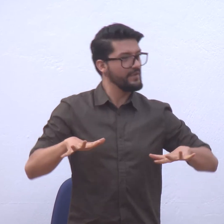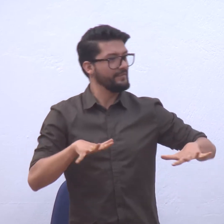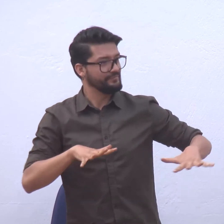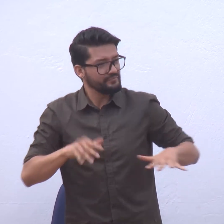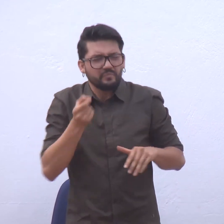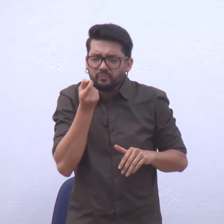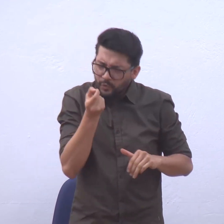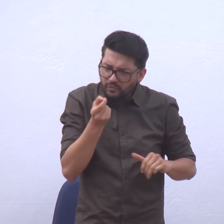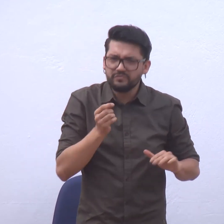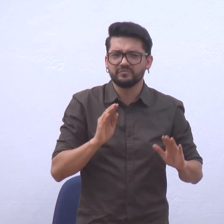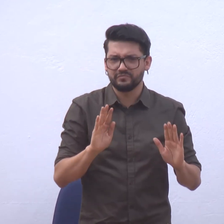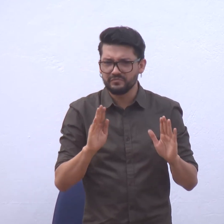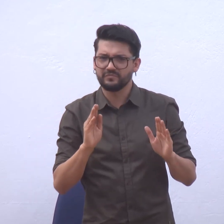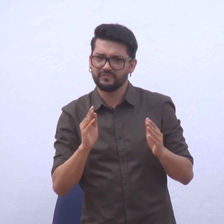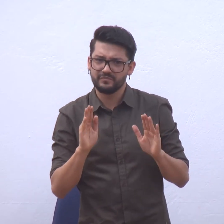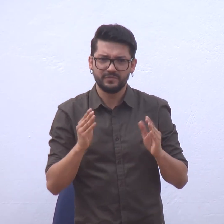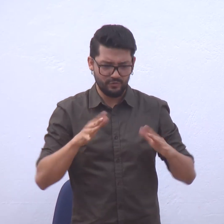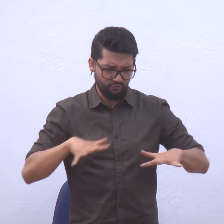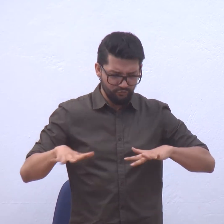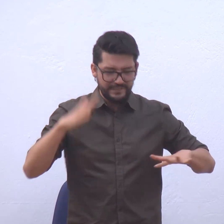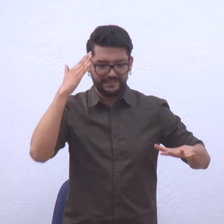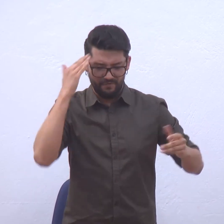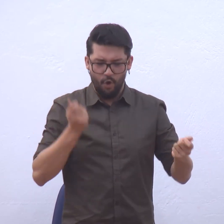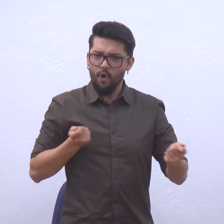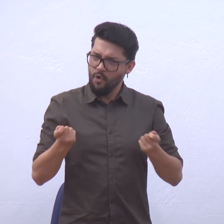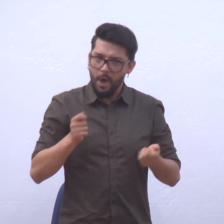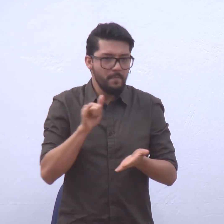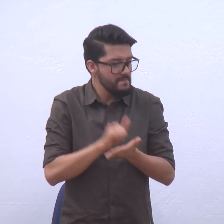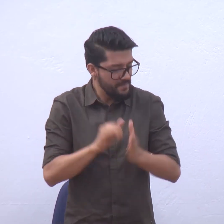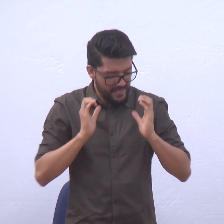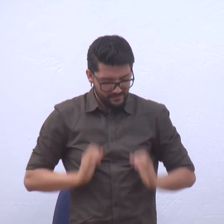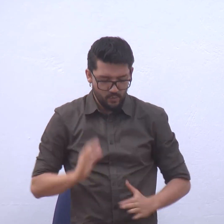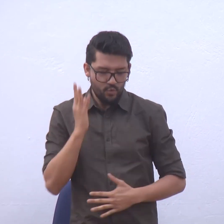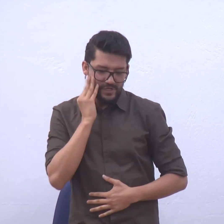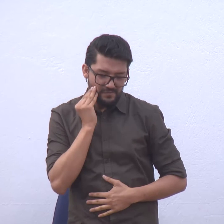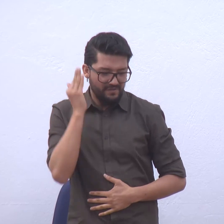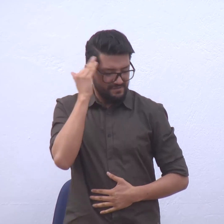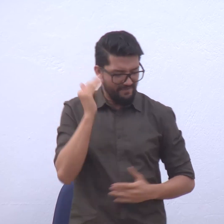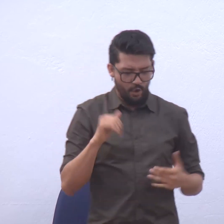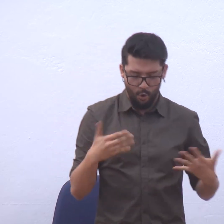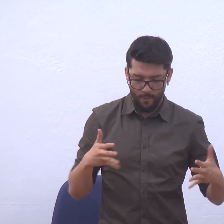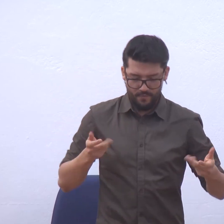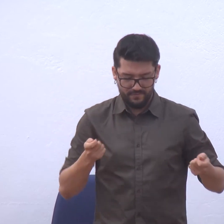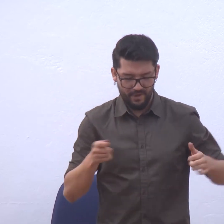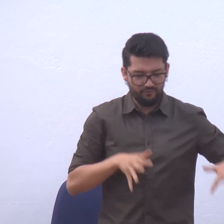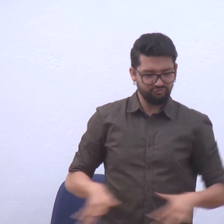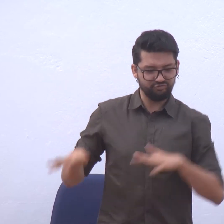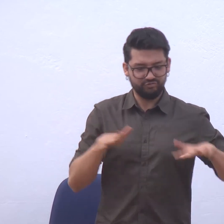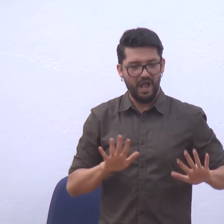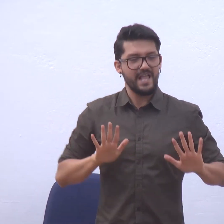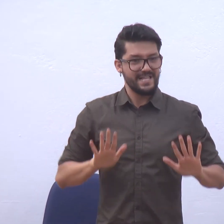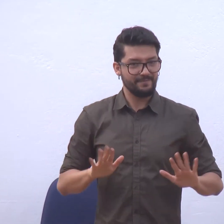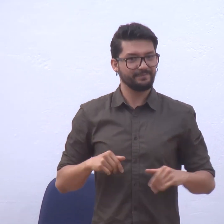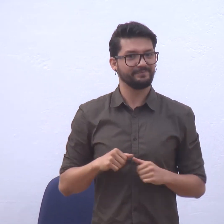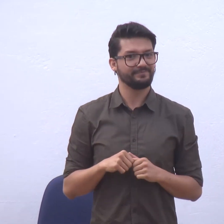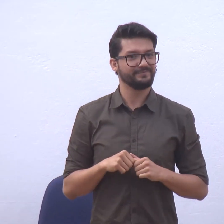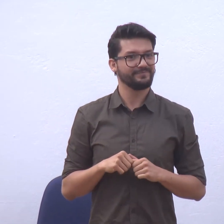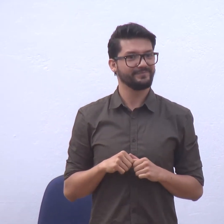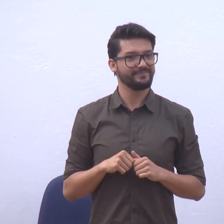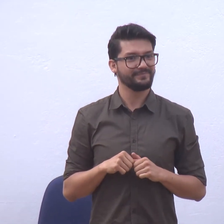la sentimos, ¿cierto? Ya caminar no es tan fácil, pero seguimos teniendo el control humano y podemos cruzar un río en esa